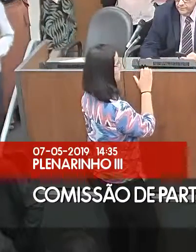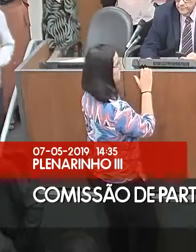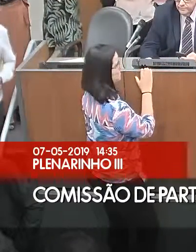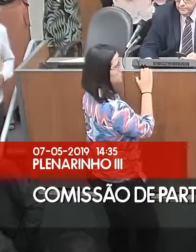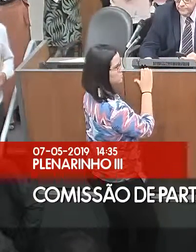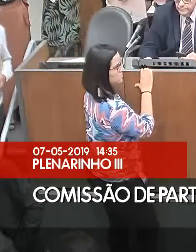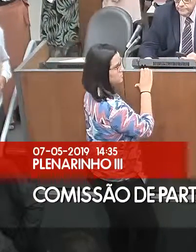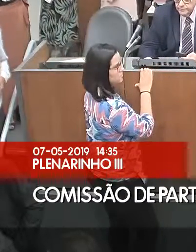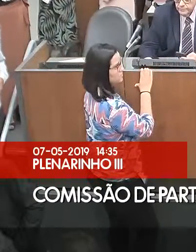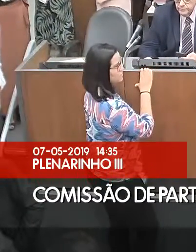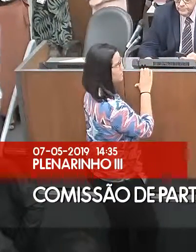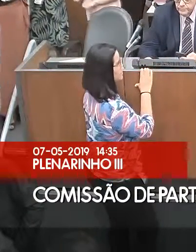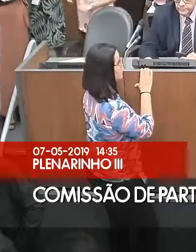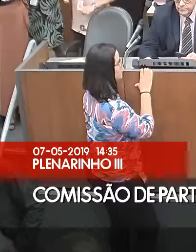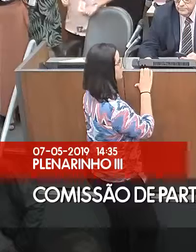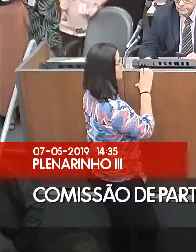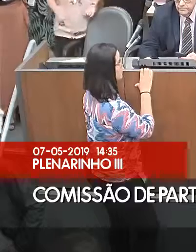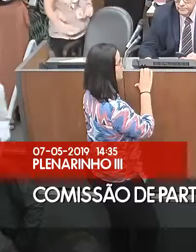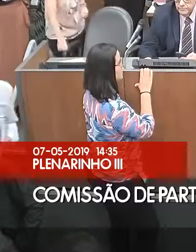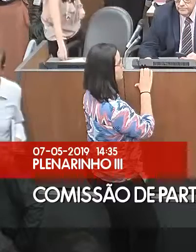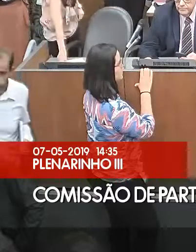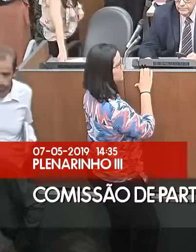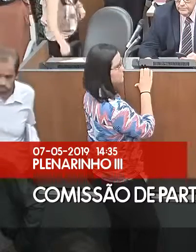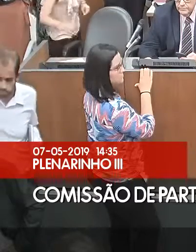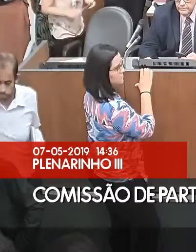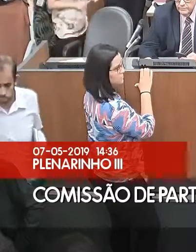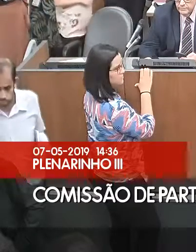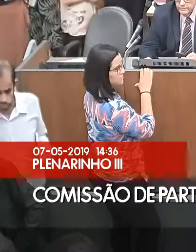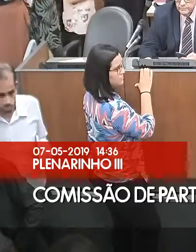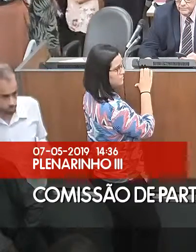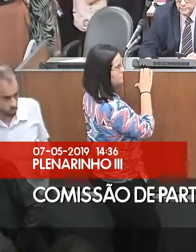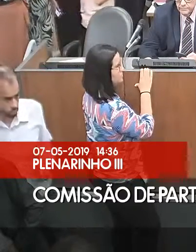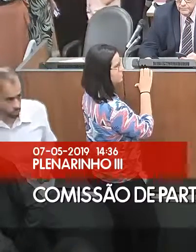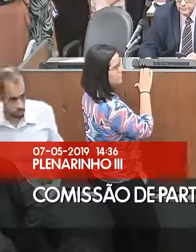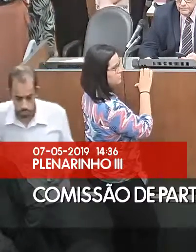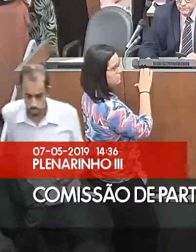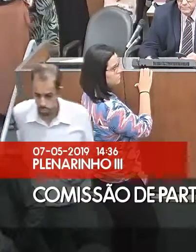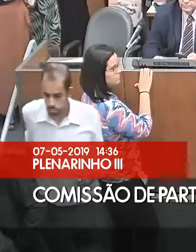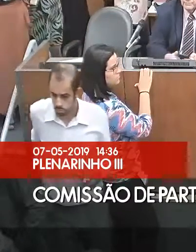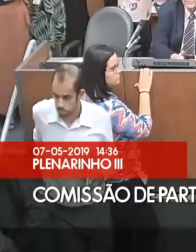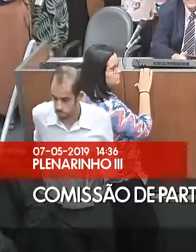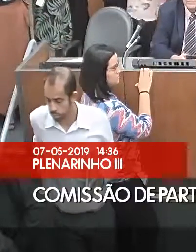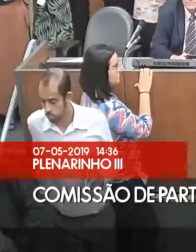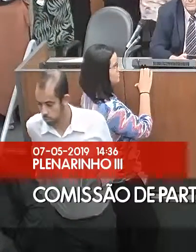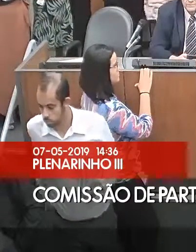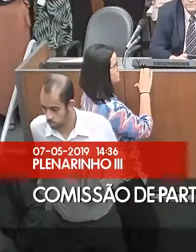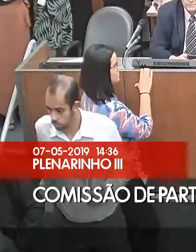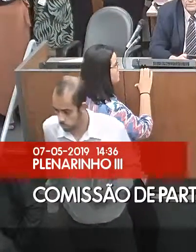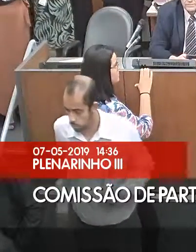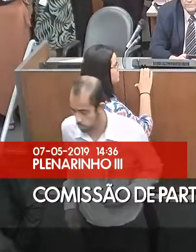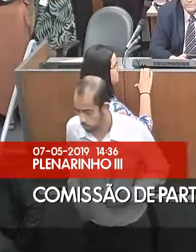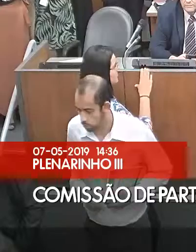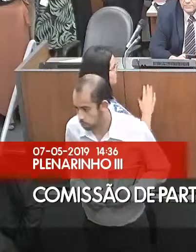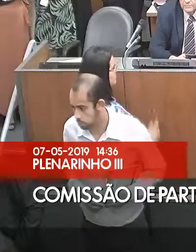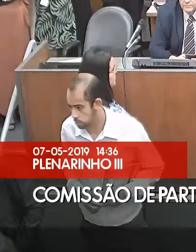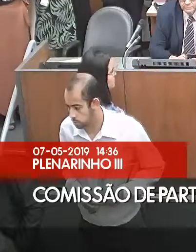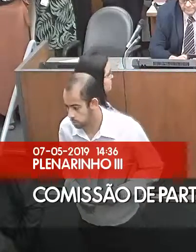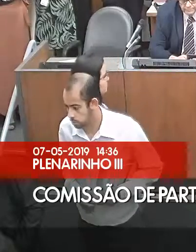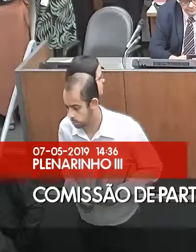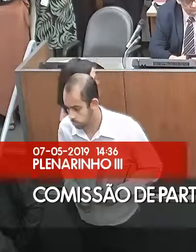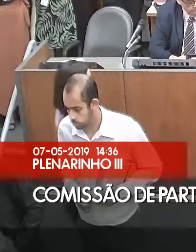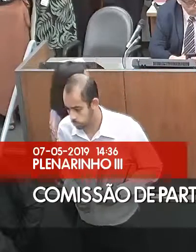A presidência, no seu parágrafo 1º do artigo 102 do Regimento Interno, dispensa a leitura da ata da reunião anterior, considera aprovada e solicita sua subscrição. Essa reunião se